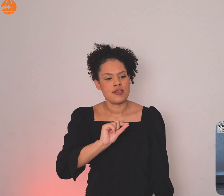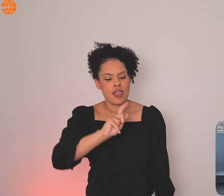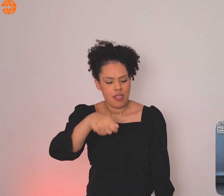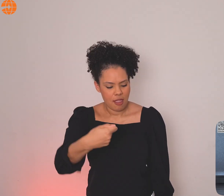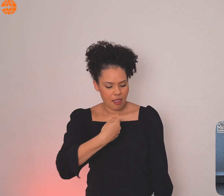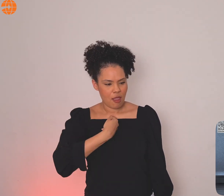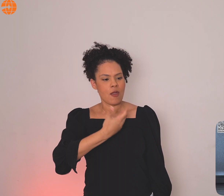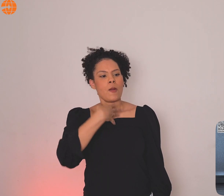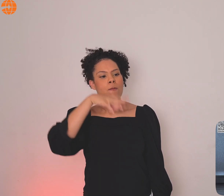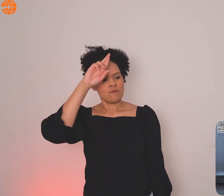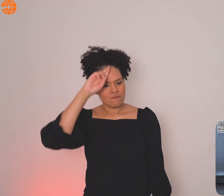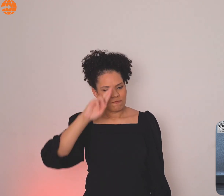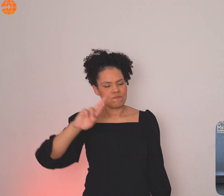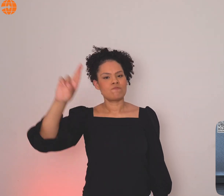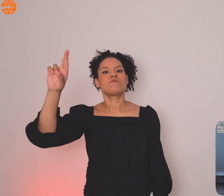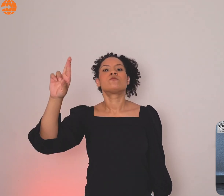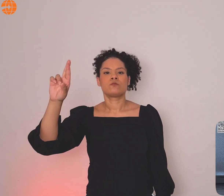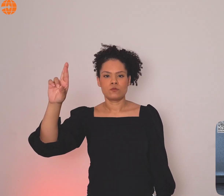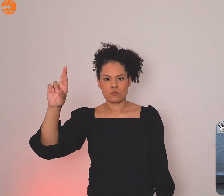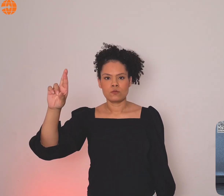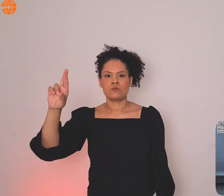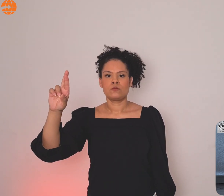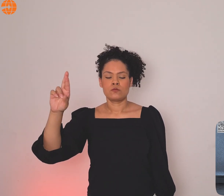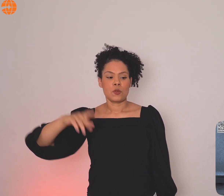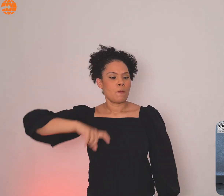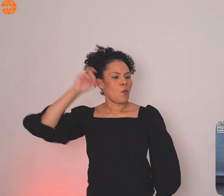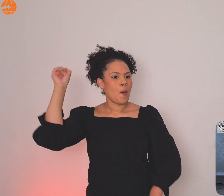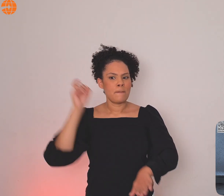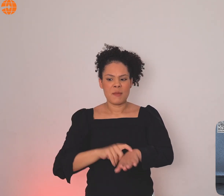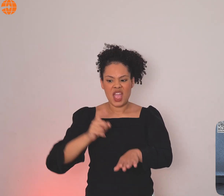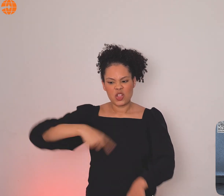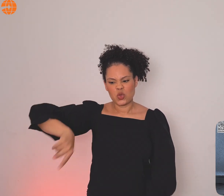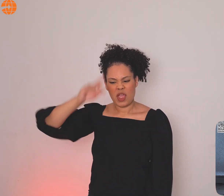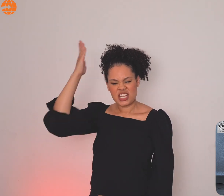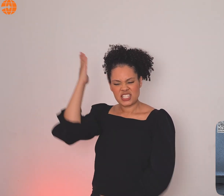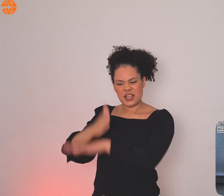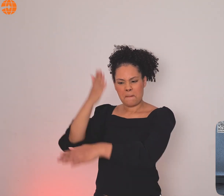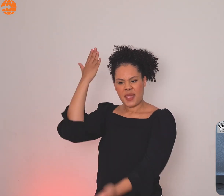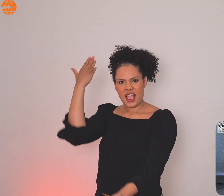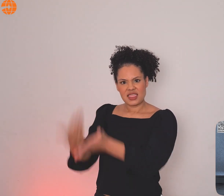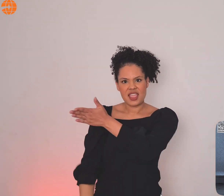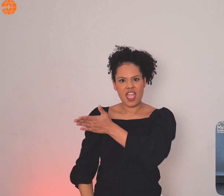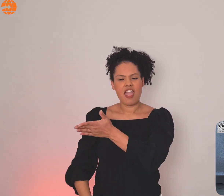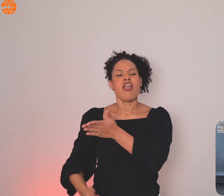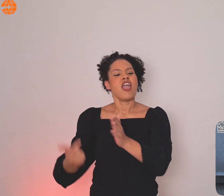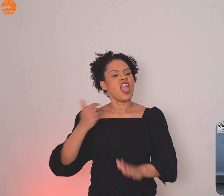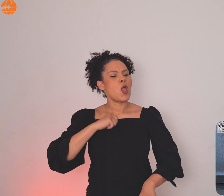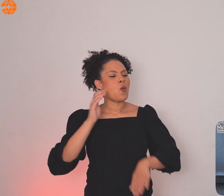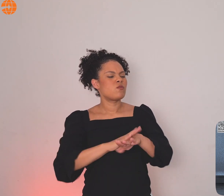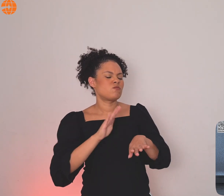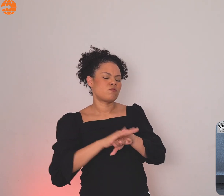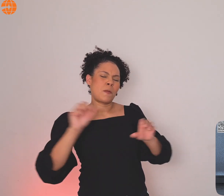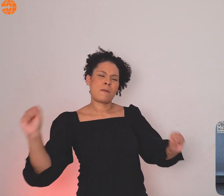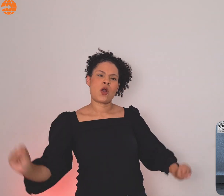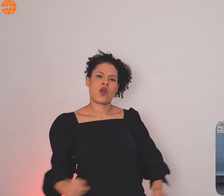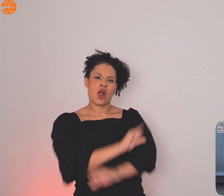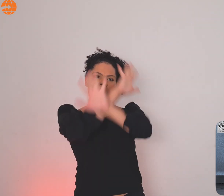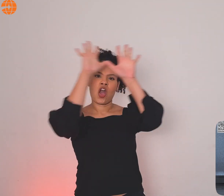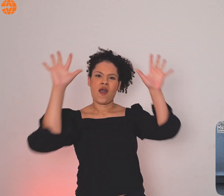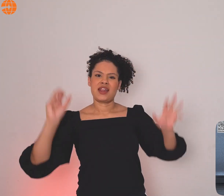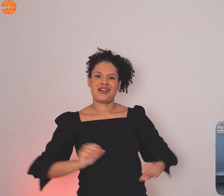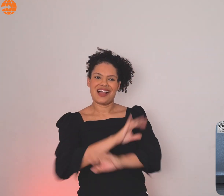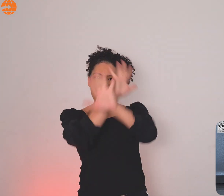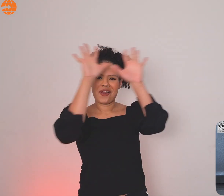o Senhor, quando eu for glorificado com a derrota do faraó, com os seus carros de guerra e